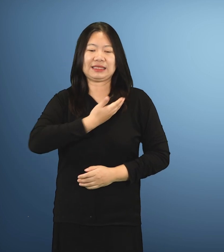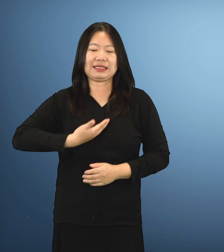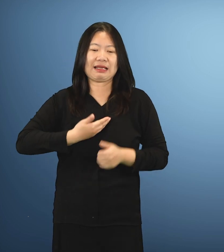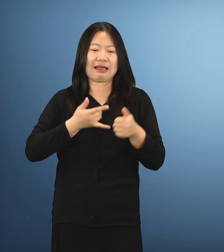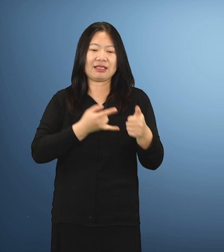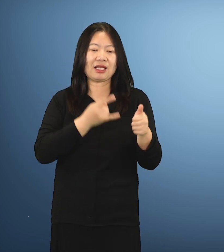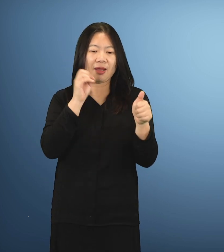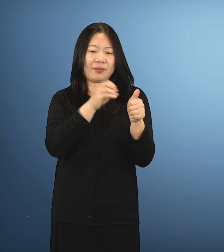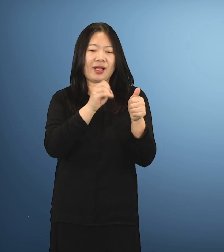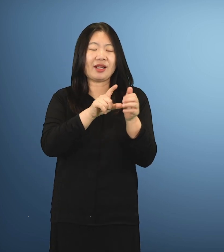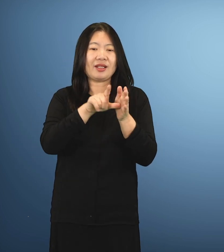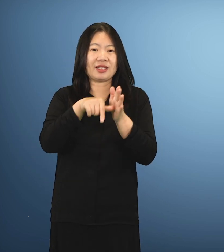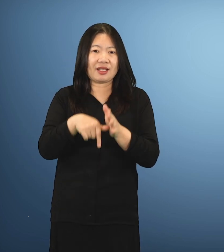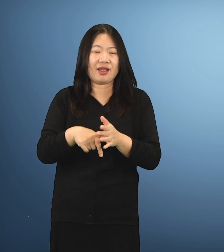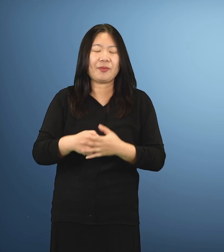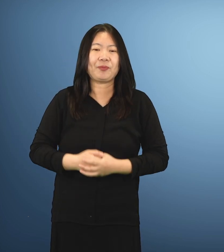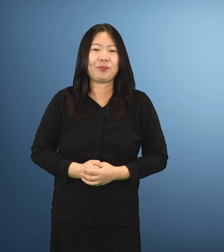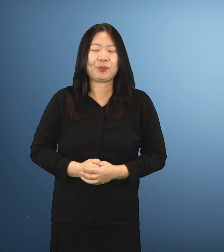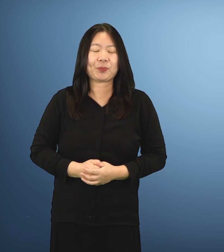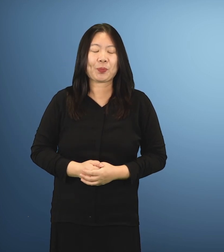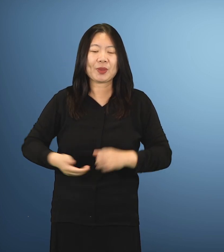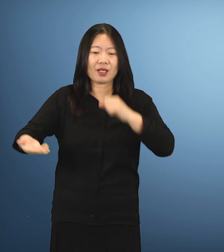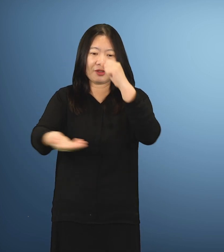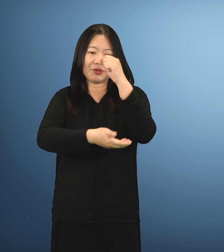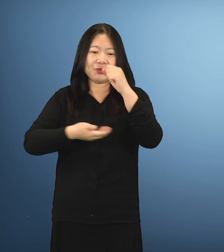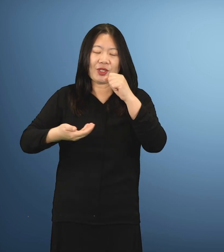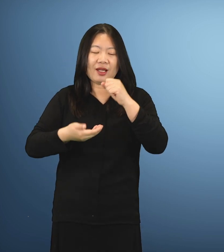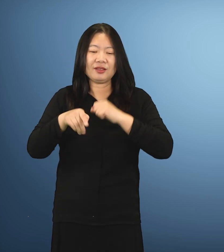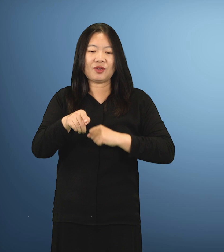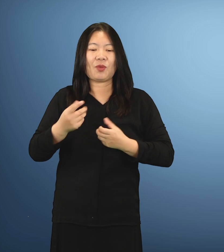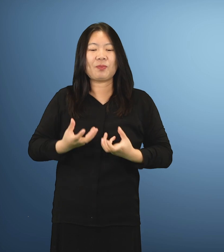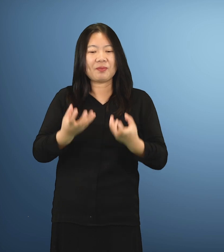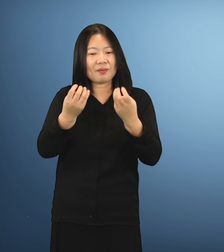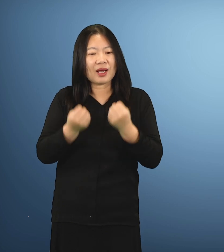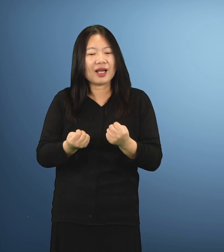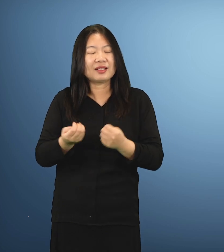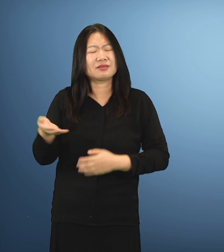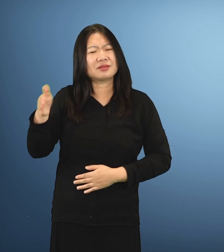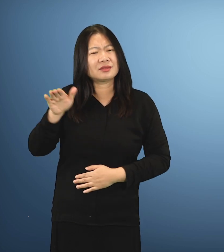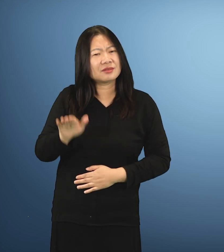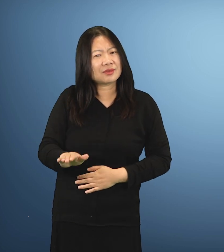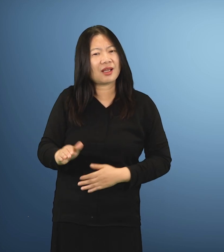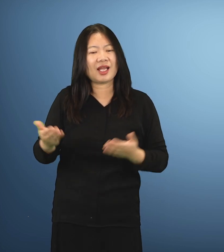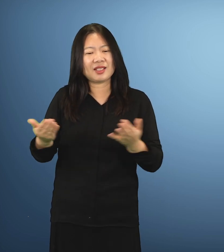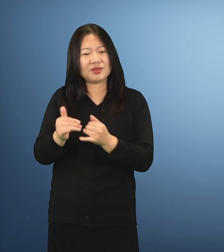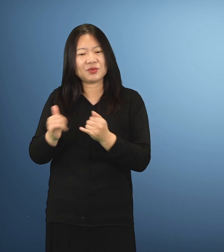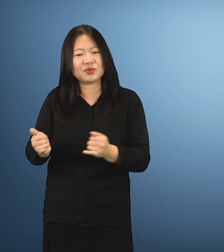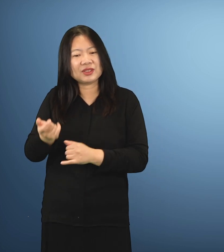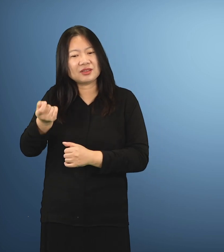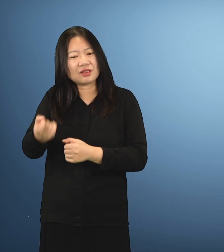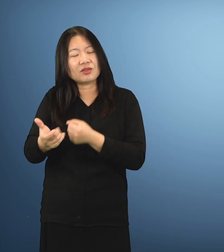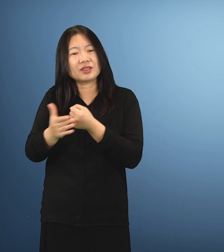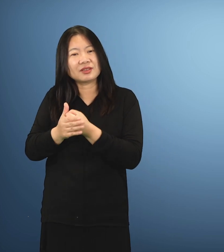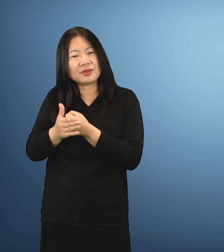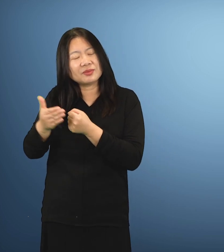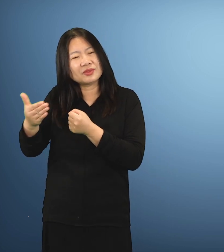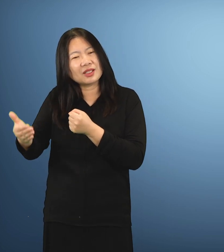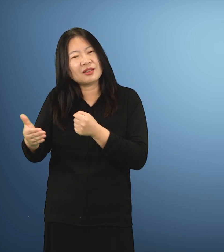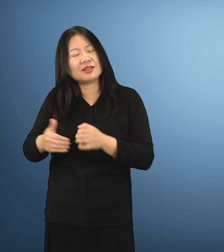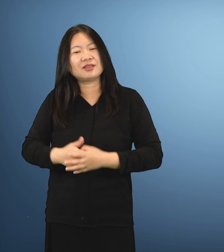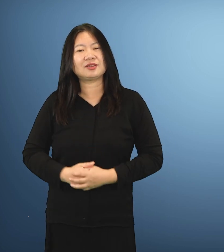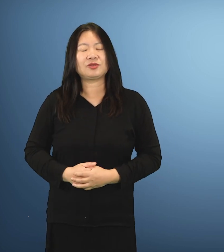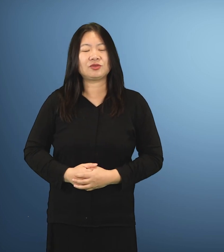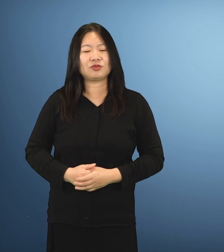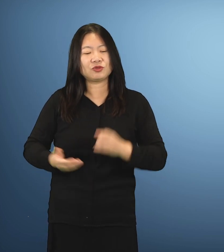제자들에게 이르시되 추수할 것은 많되 일꾼이 적으니,